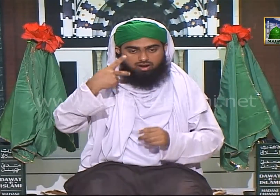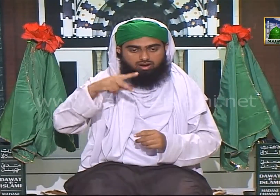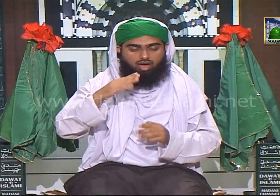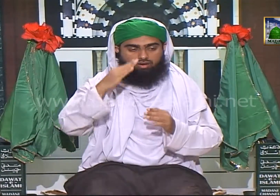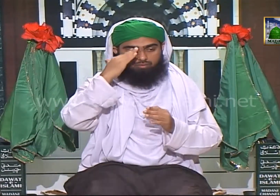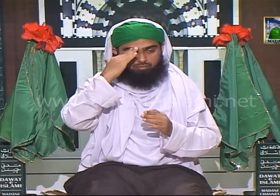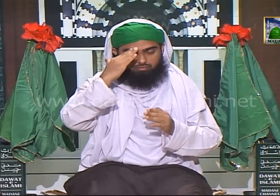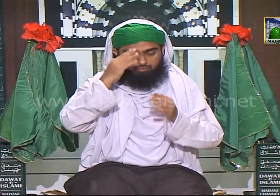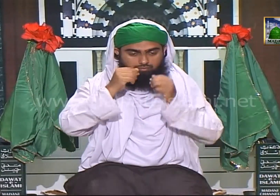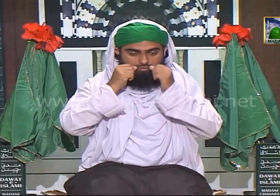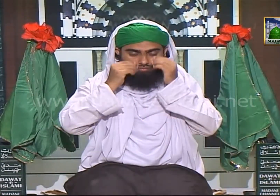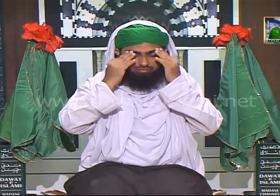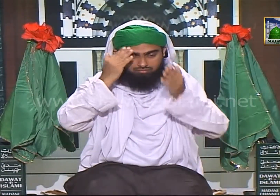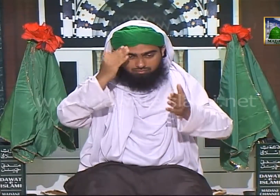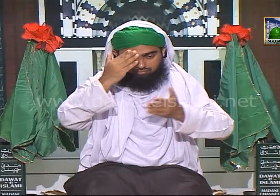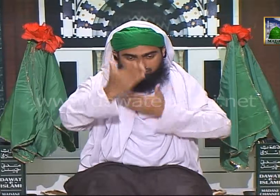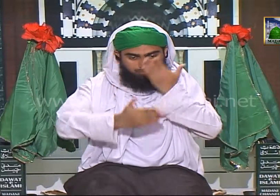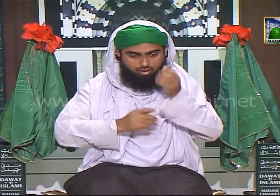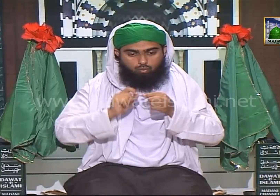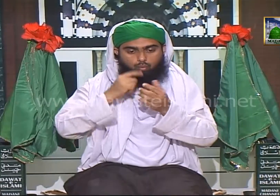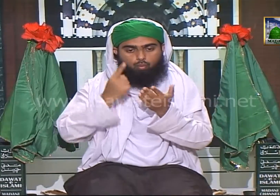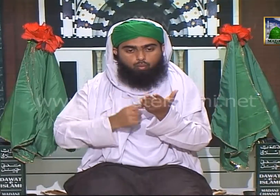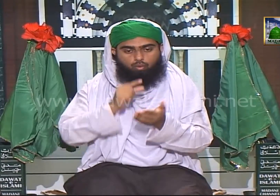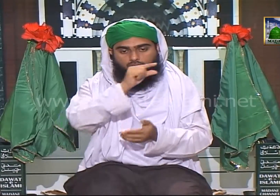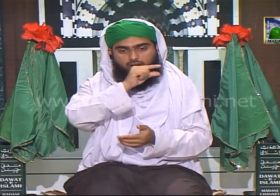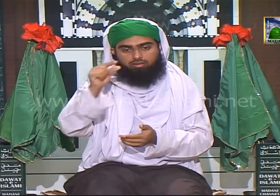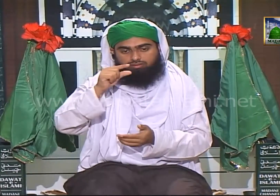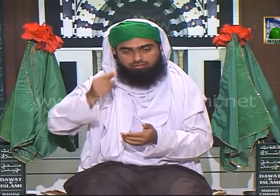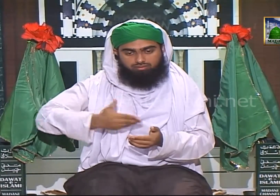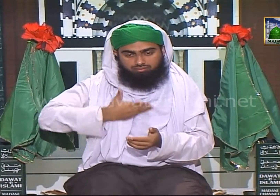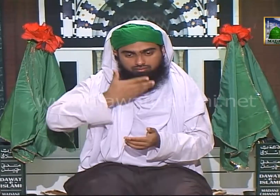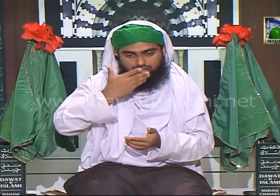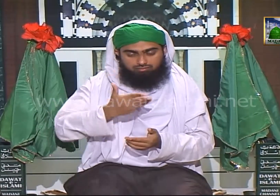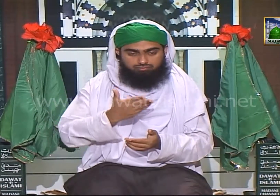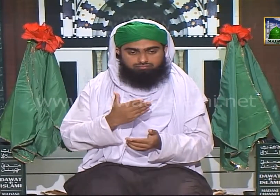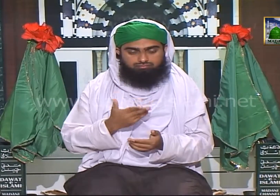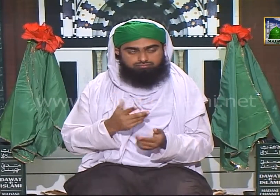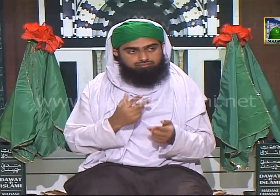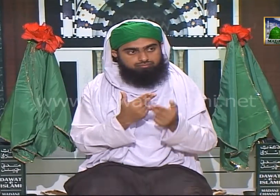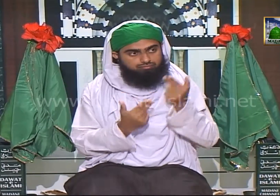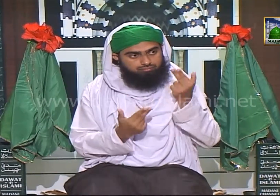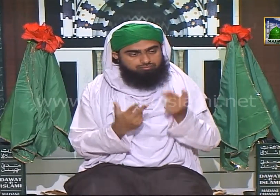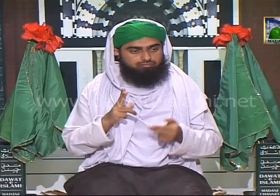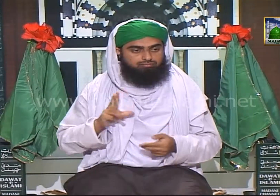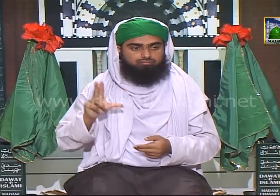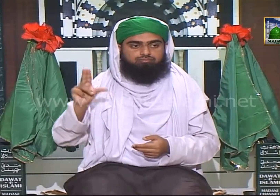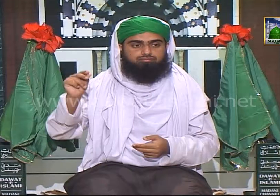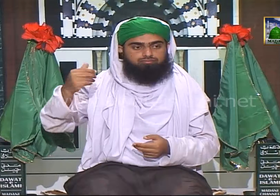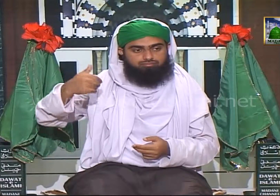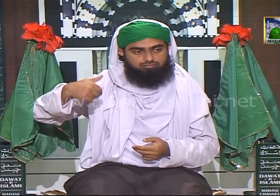پھر سورہ اخلاص یعنی قل هو اللہ شریف پڑھ لیا کرو۔ وہ صحابی چلے گئے اور پھر سرکار مدینہ صلی اللہ تعالی علیہ